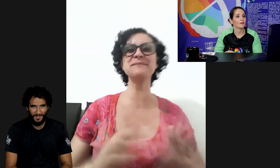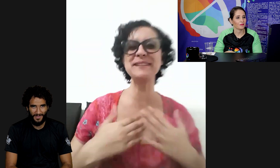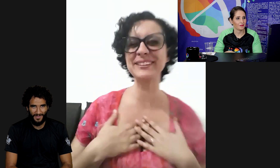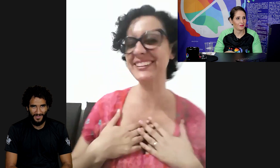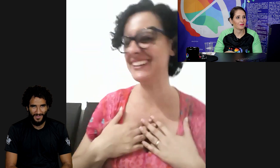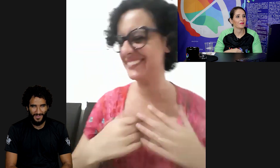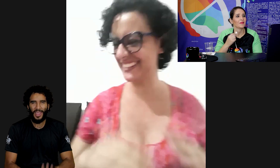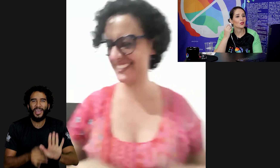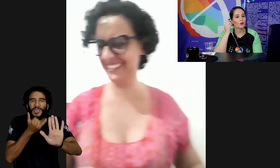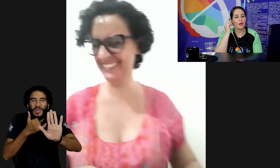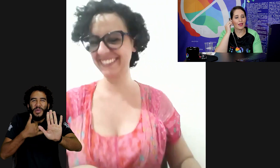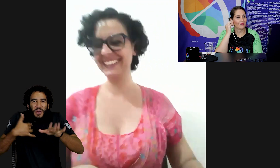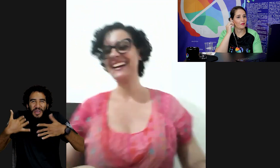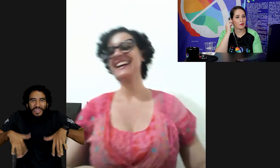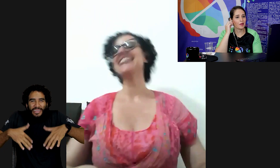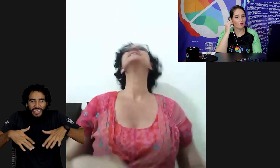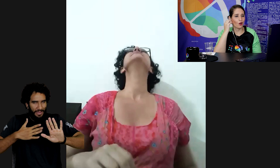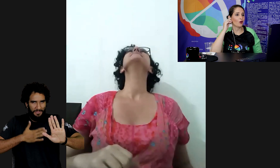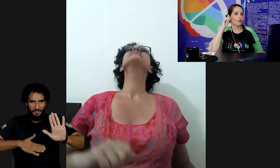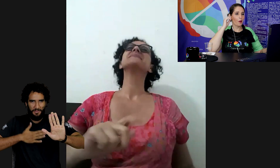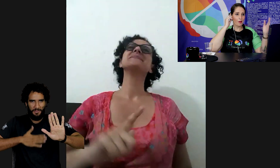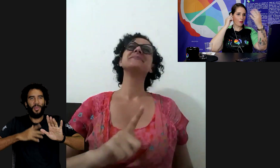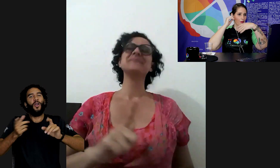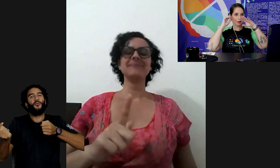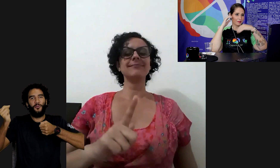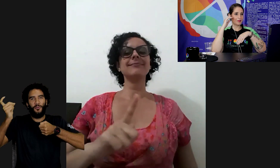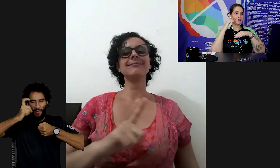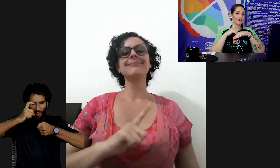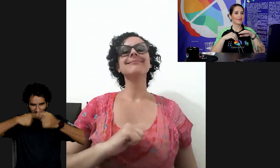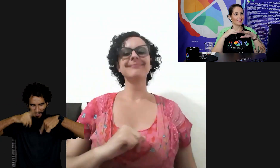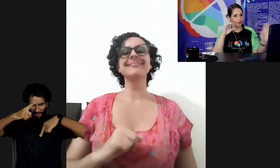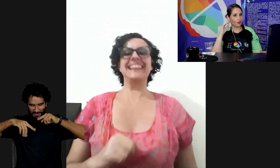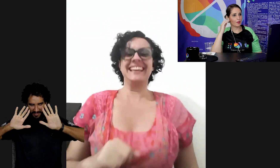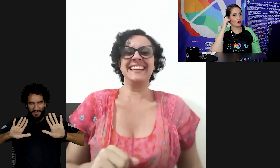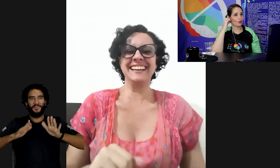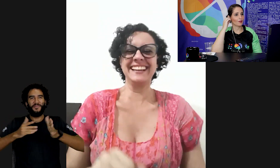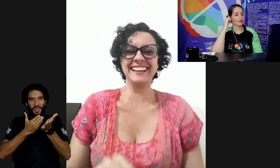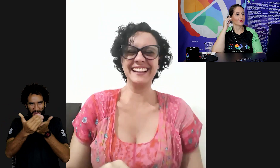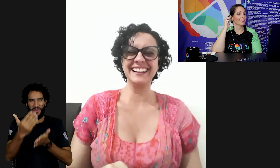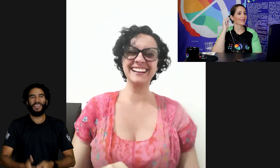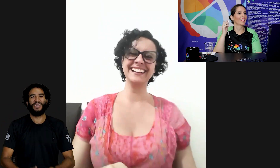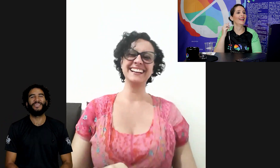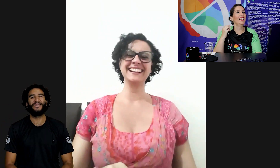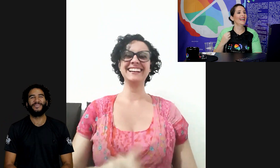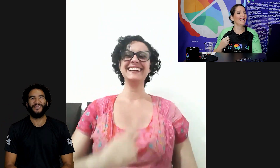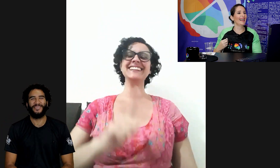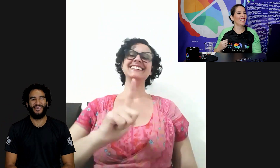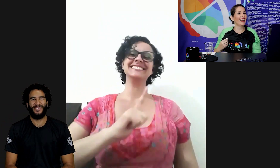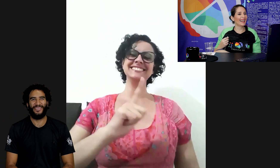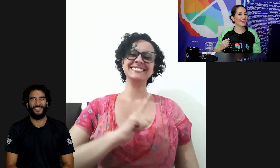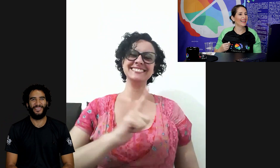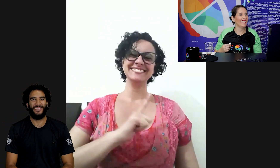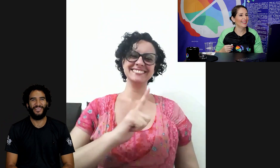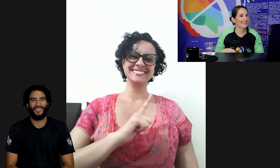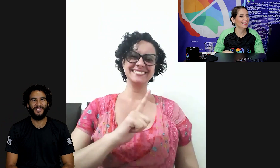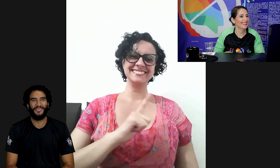Desculpa, é que eu tô nervosa. Tudo bem, não tem problema não. Volta. Começa de novo.